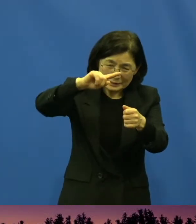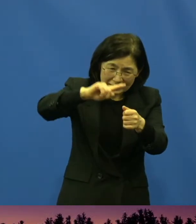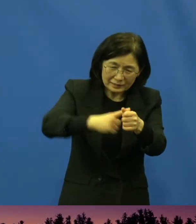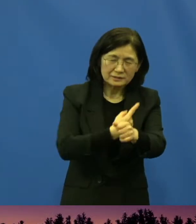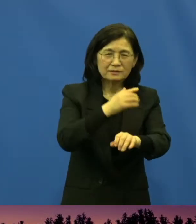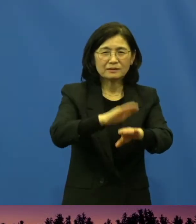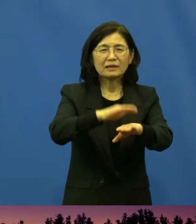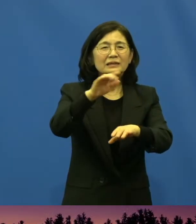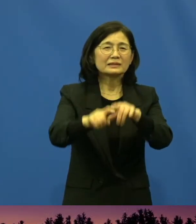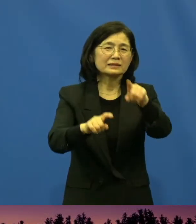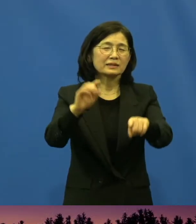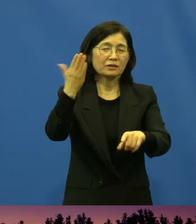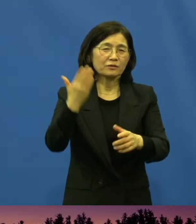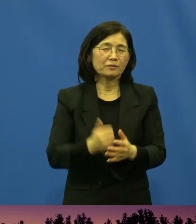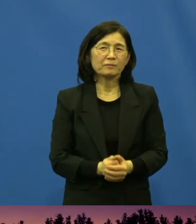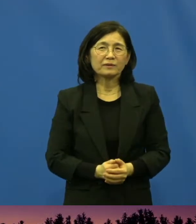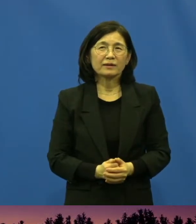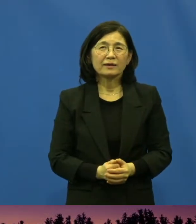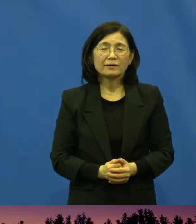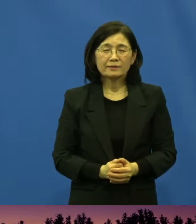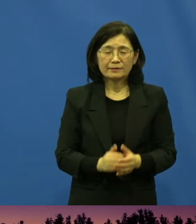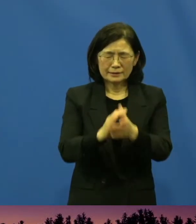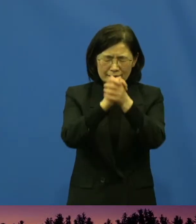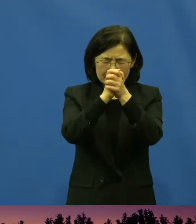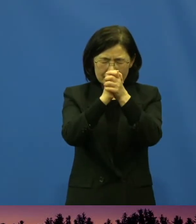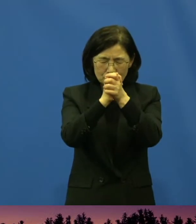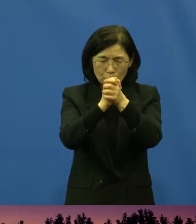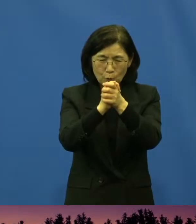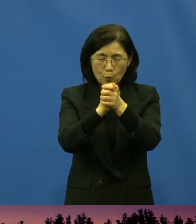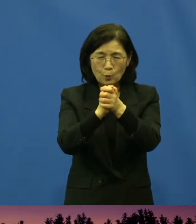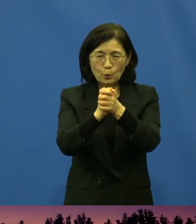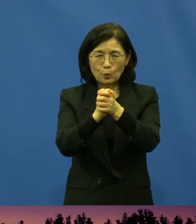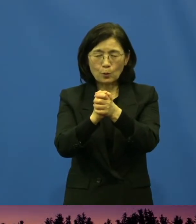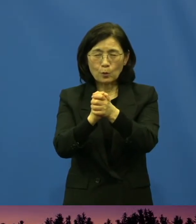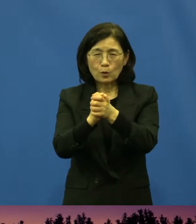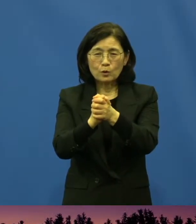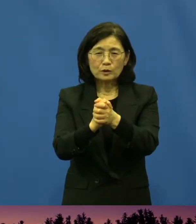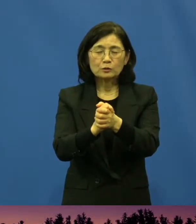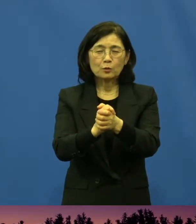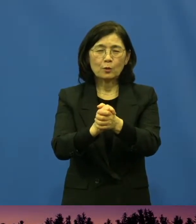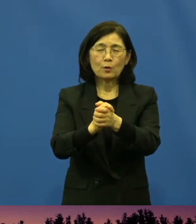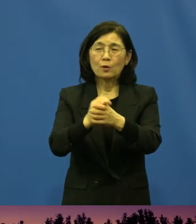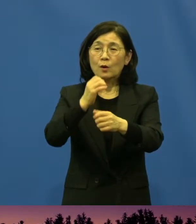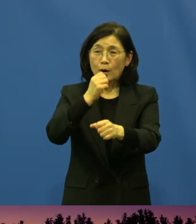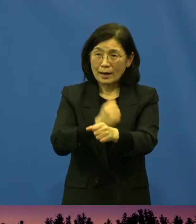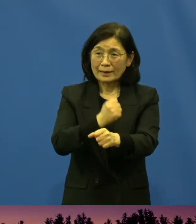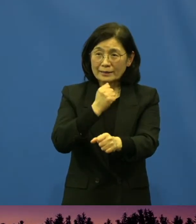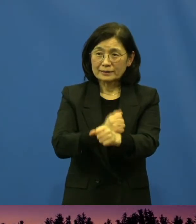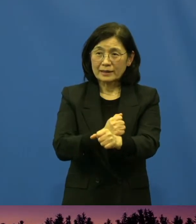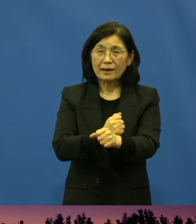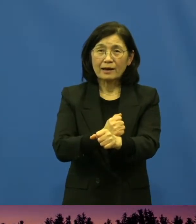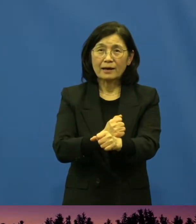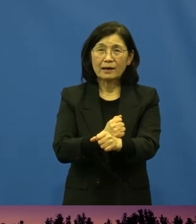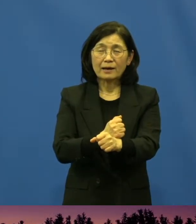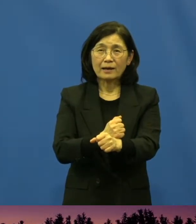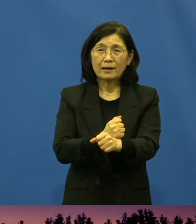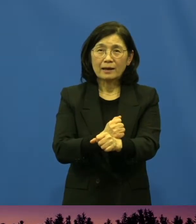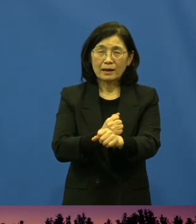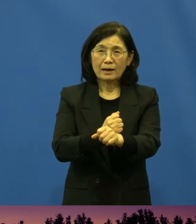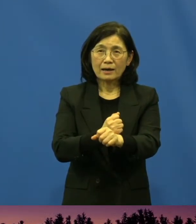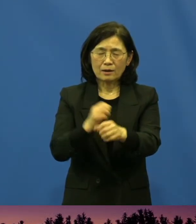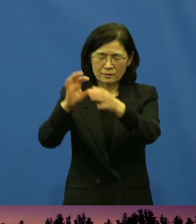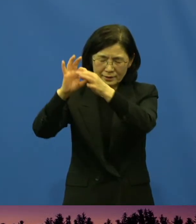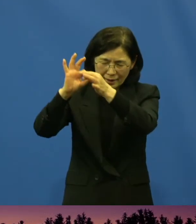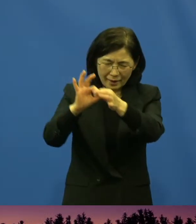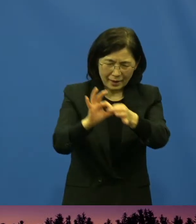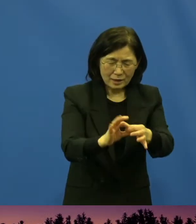기도의 자리에 앉겠다 그러면 결심하면 그 몸도 나중에 따라오는 거예요. 몸도 훈련시켜야 되는 거예요. 게으르고 죄성에 따라가는 그 몸을